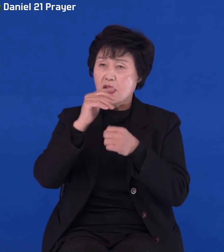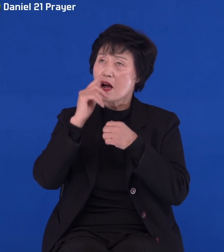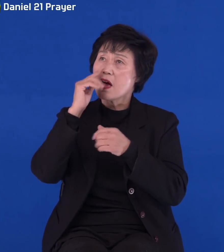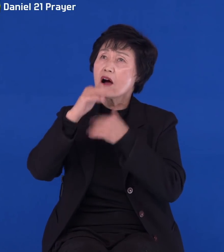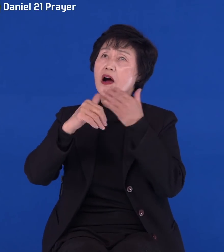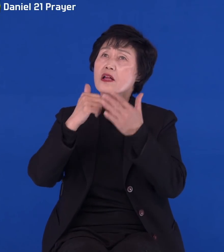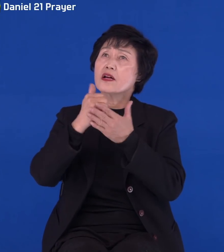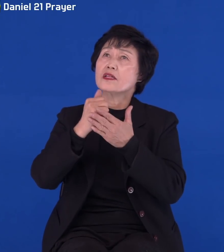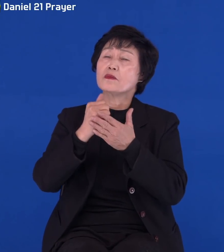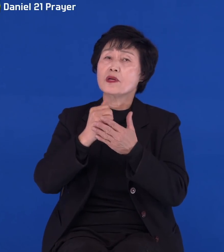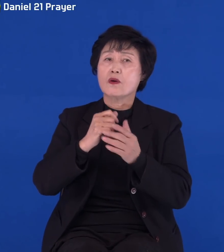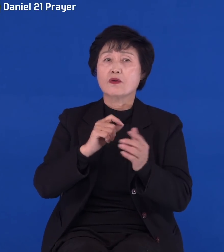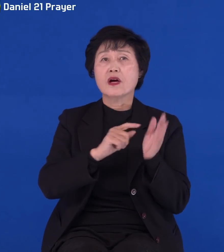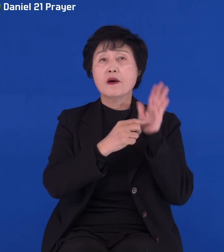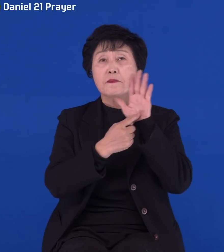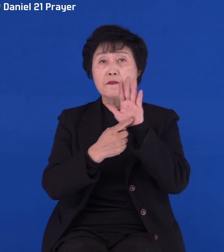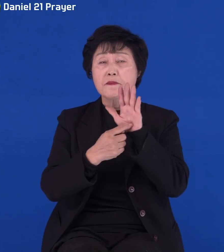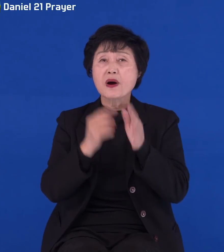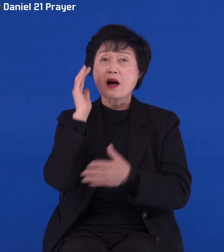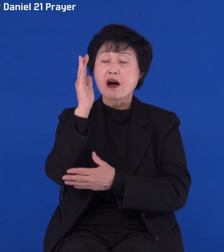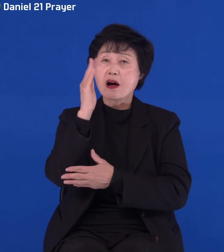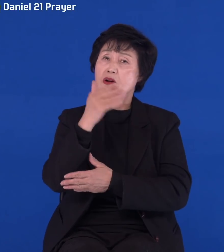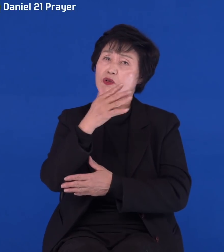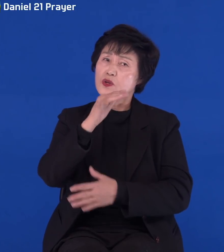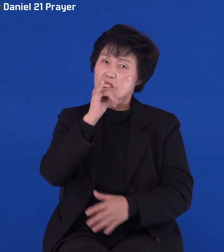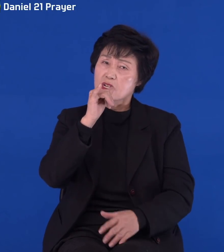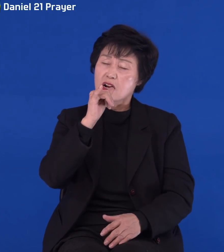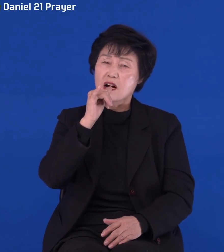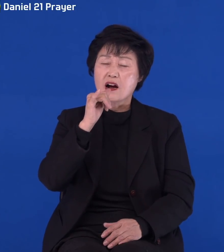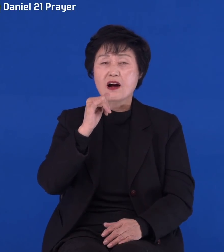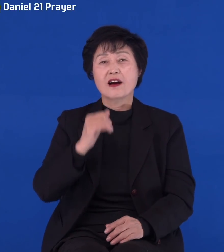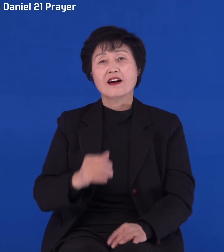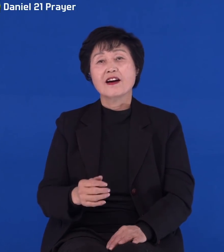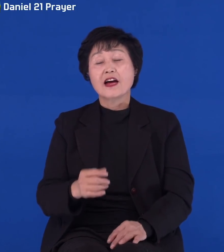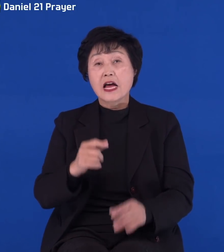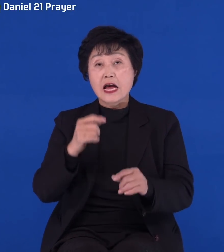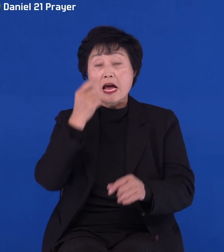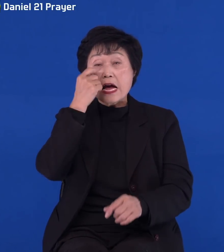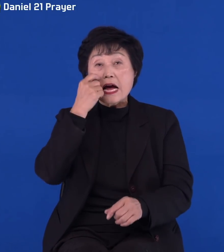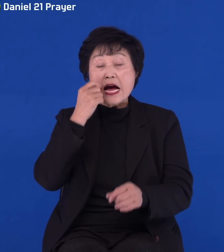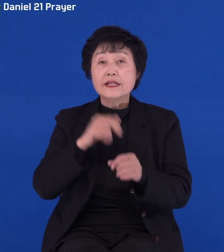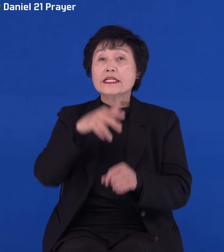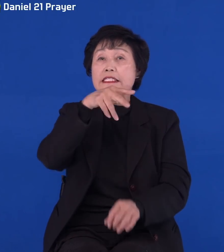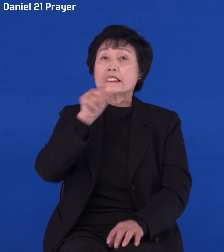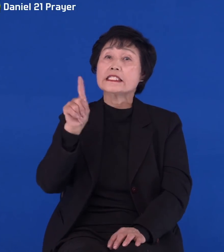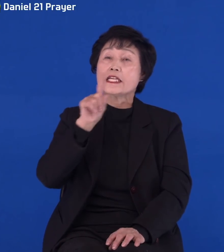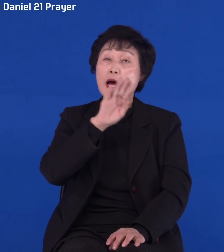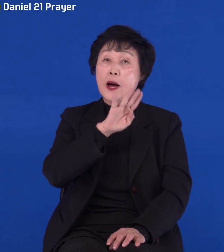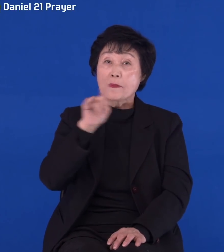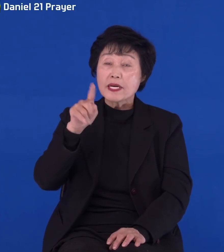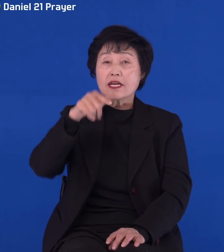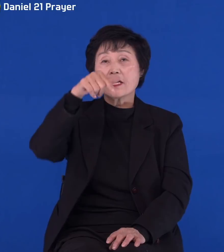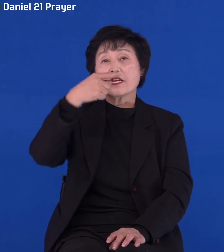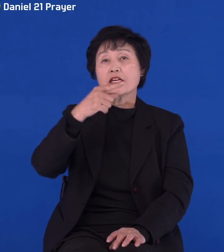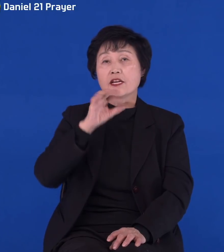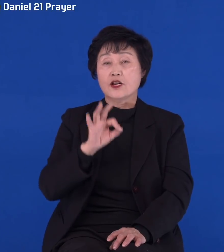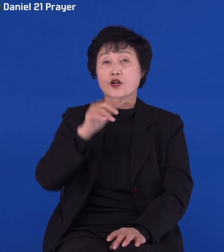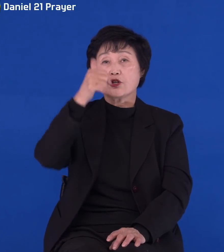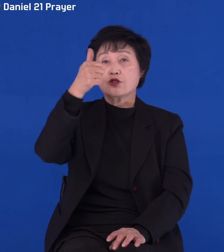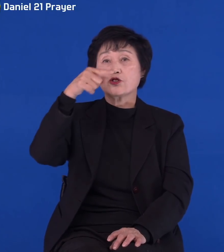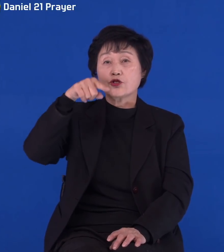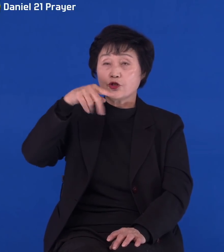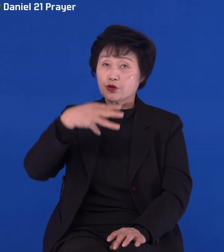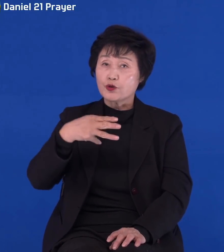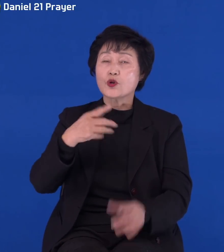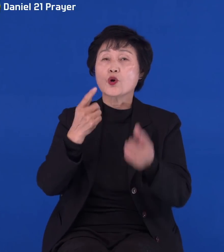합니다. 자비라는 것은 긍휼과 동일한 의미로 쓰입니다. 불쌍함을 느끼고 함께하는 것이죠. 주님이 나를 정말 불쌍히